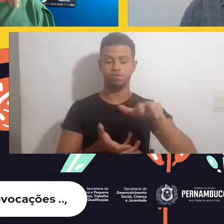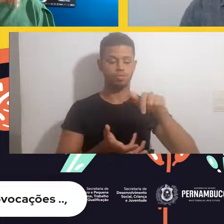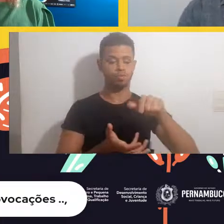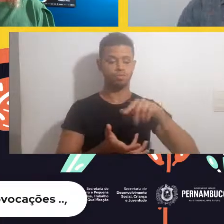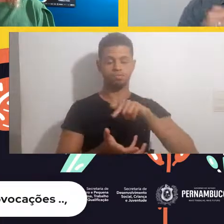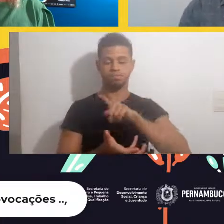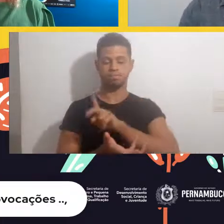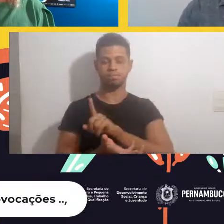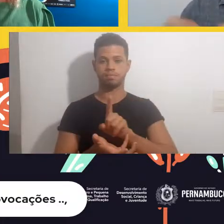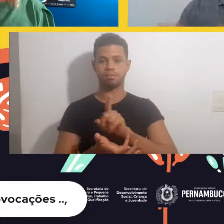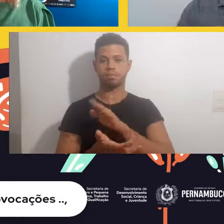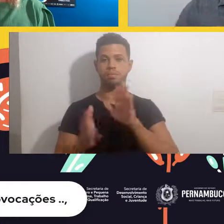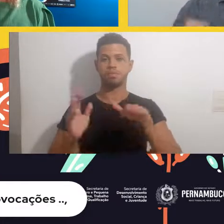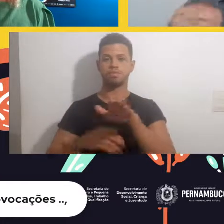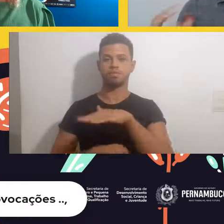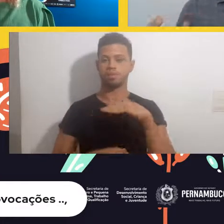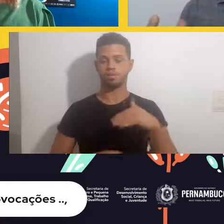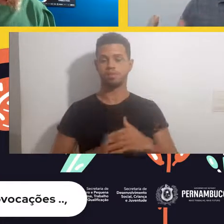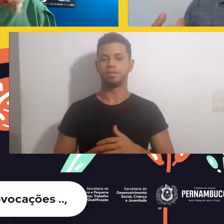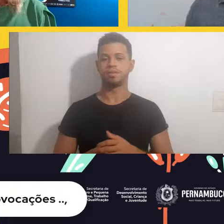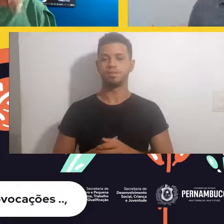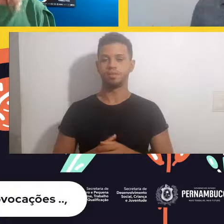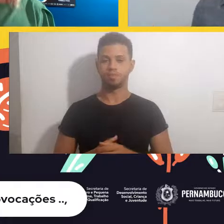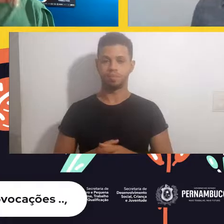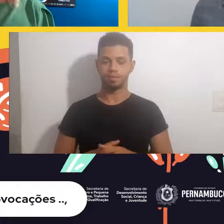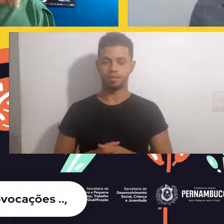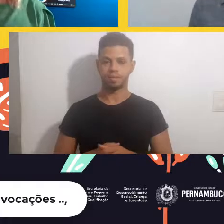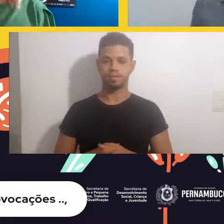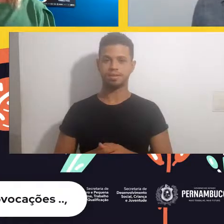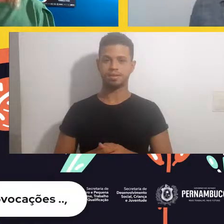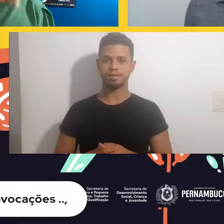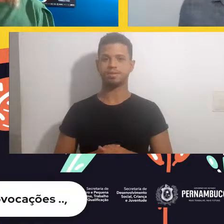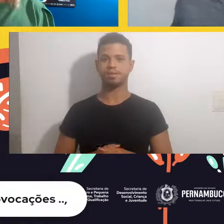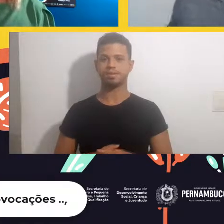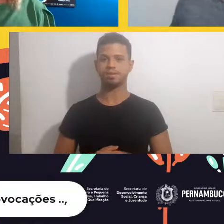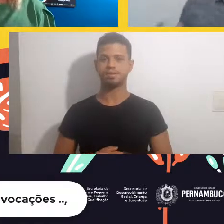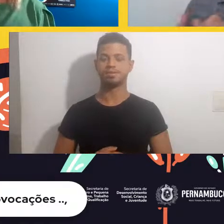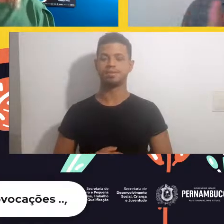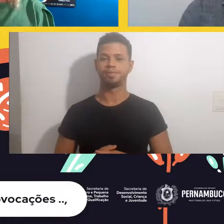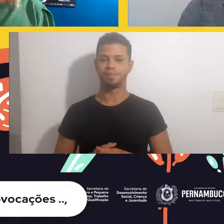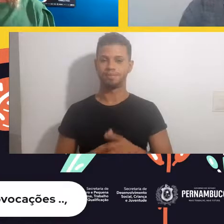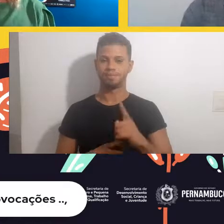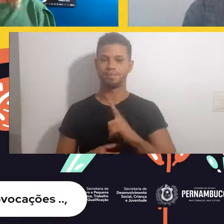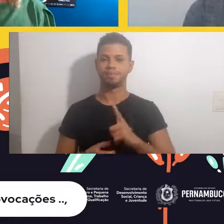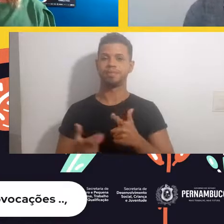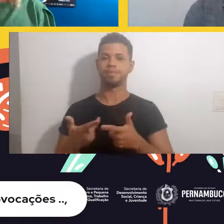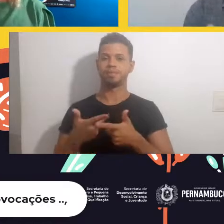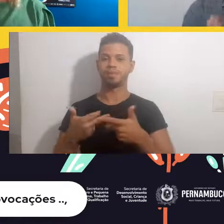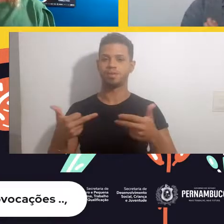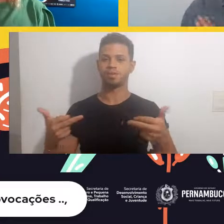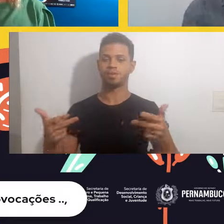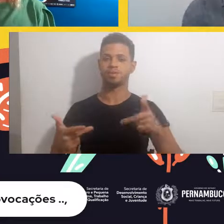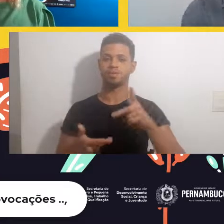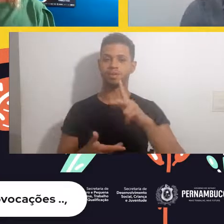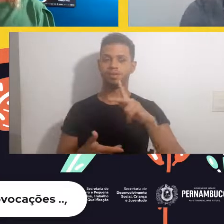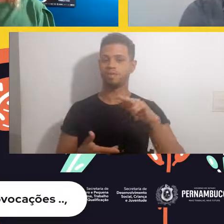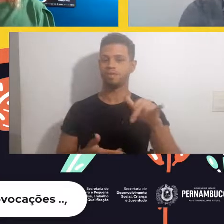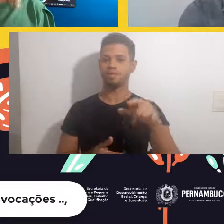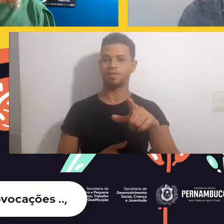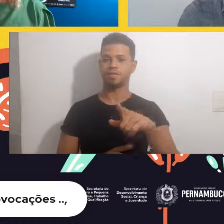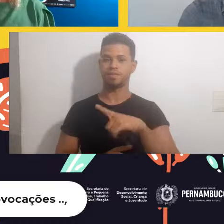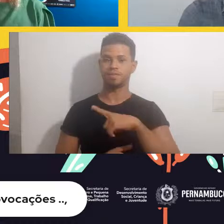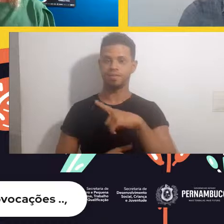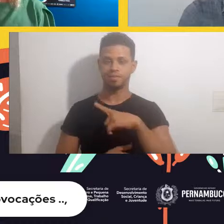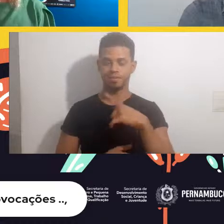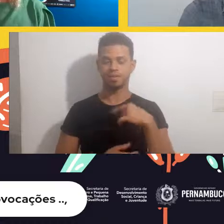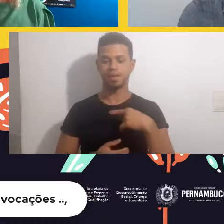com a criança, do adulto com a criança e com o mundo, né? Então, acho que tem coisas aí que vão percorrendo um caminho muito labiríntico disso.